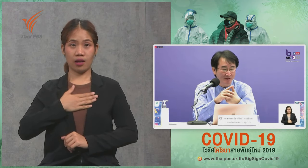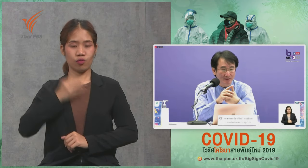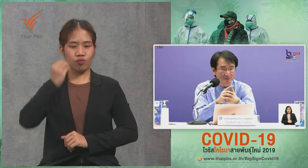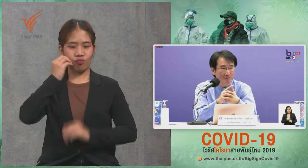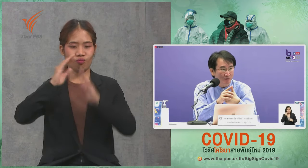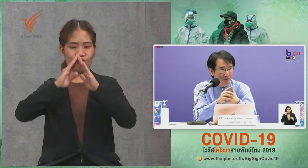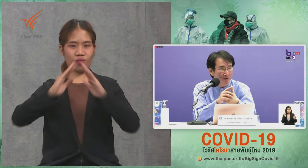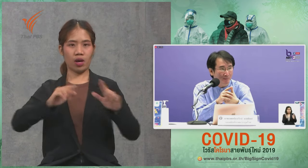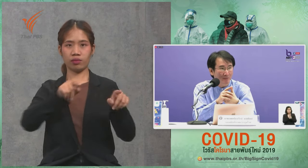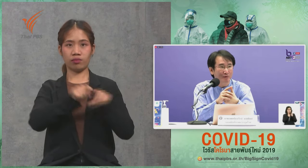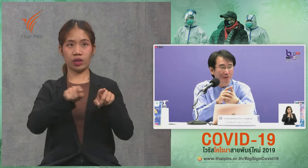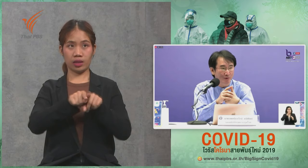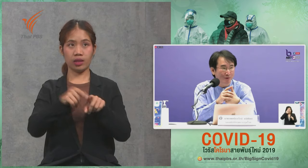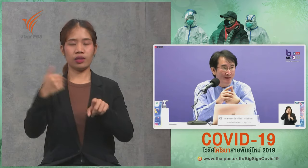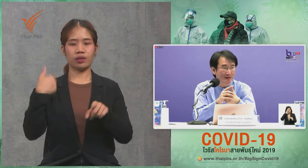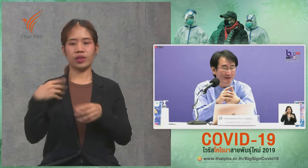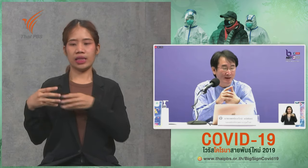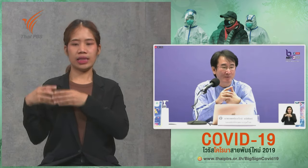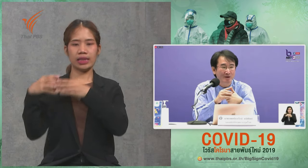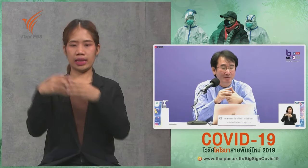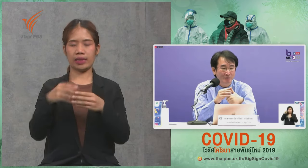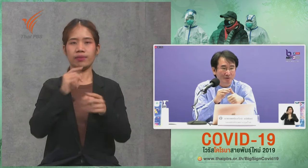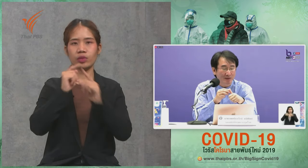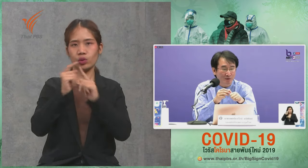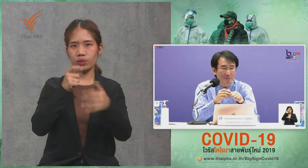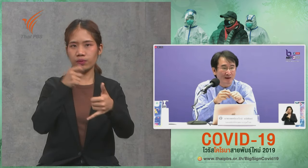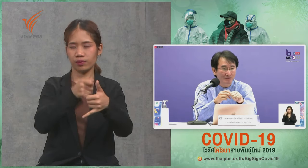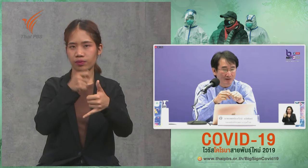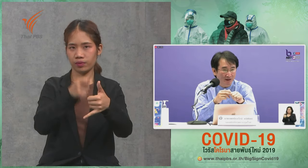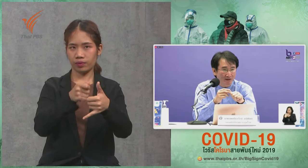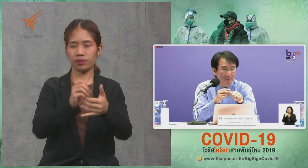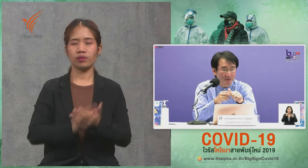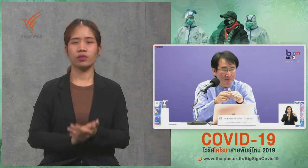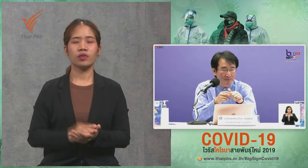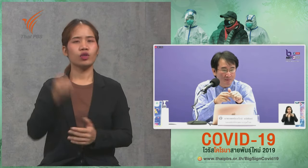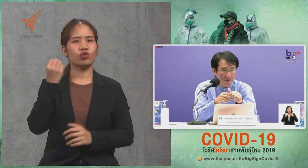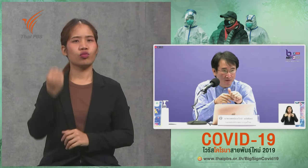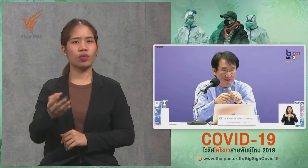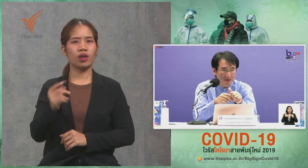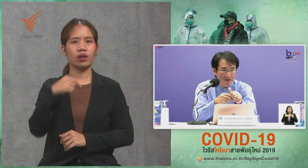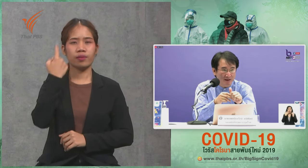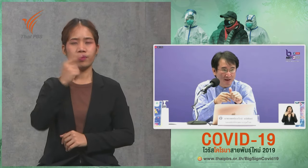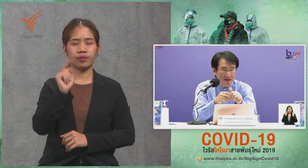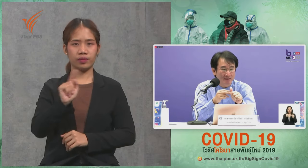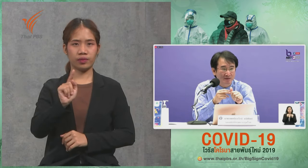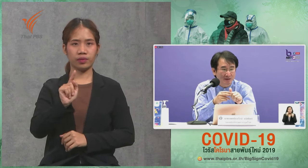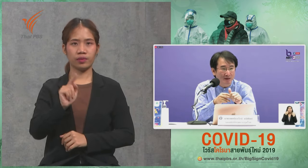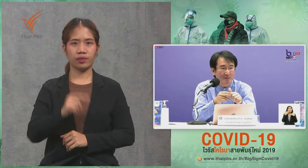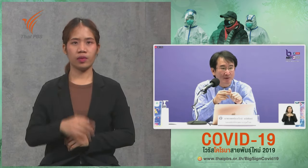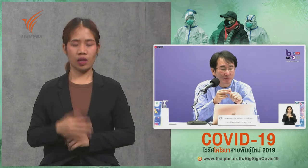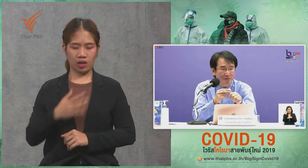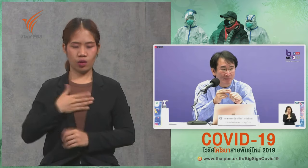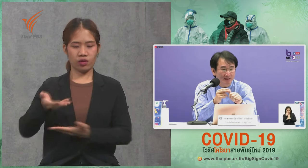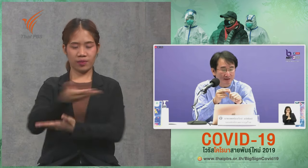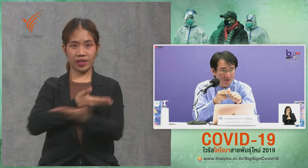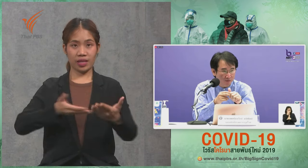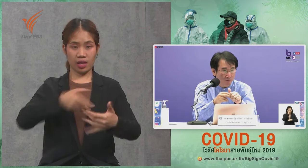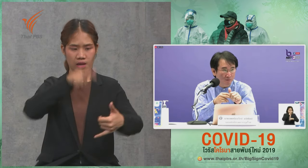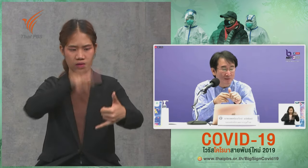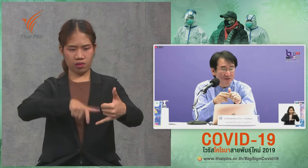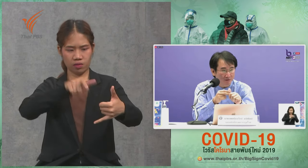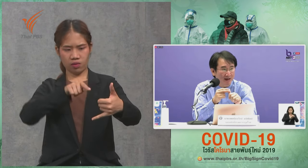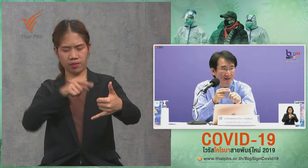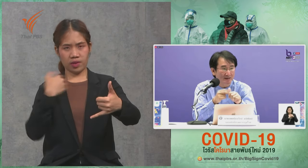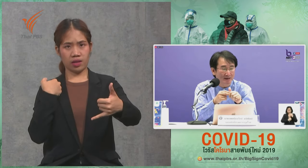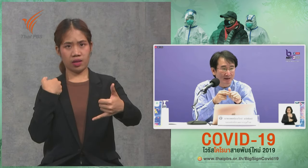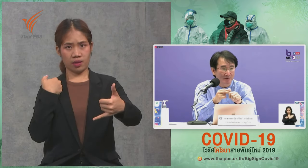านนะครับเดี๋ยวทีมสอบสวนจะลงไปพูดคุยด้วยนะครับผู้สัมผัสร่วมบ้านส่วนใหญ่ก็จะเป็นเราก็จะพิจารณาว่าเป็นผู้สัมผัสเสี่ยงสู